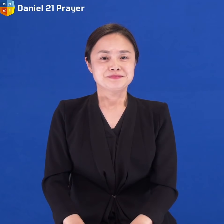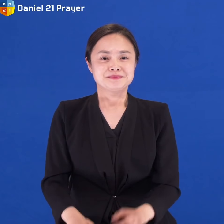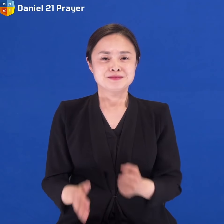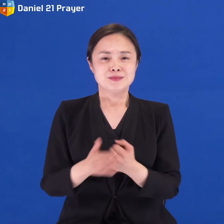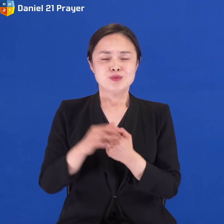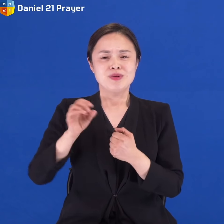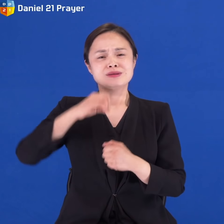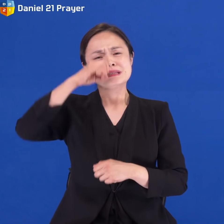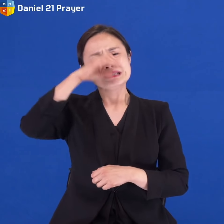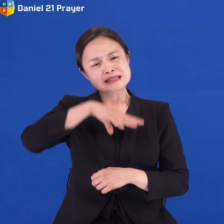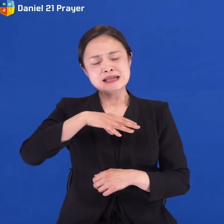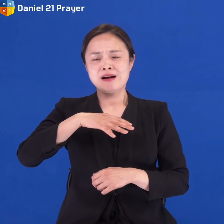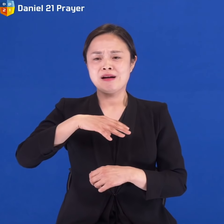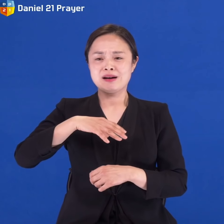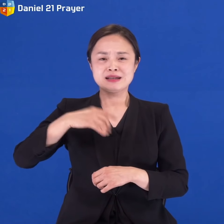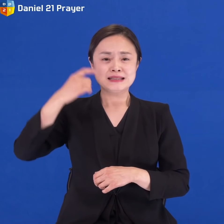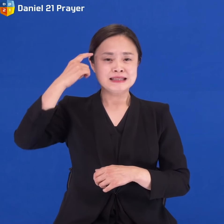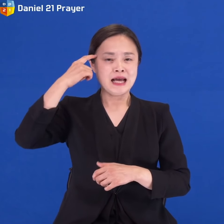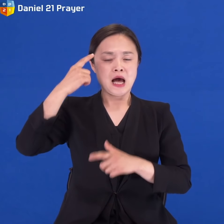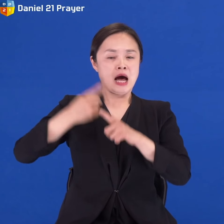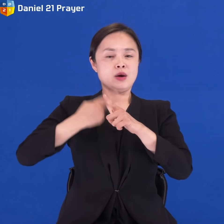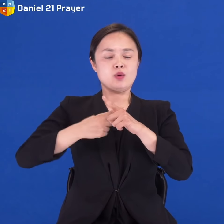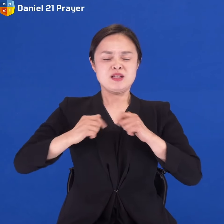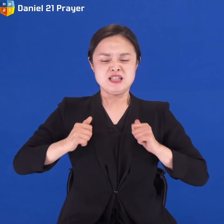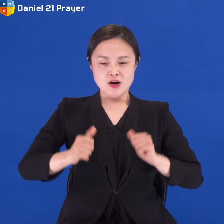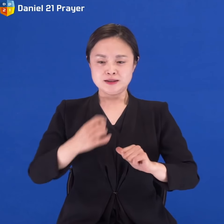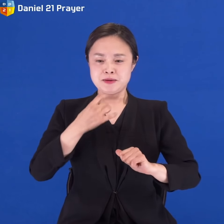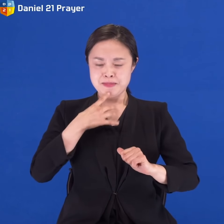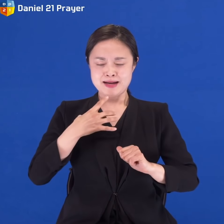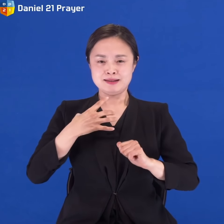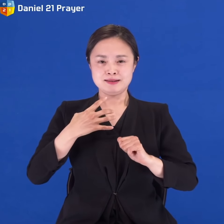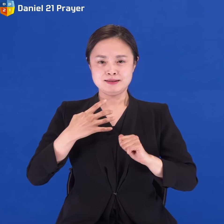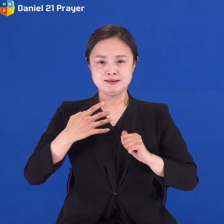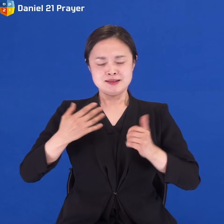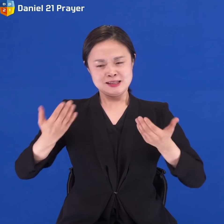압니다. 무지의 제약입니다.